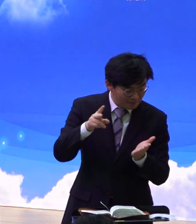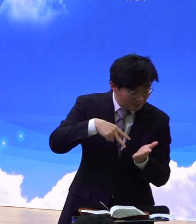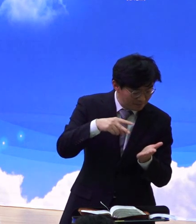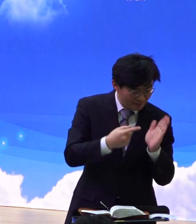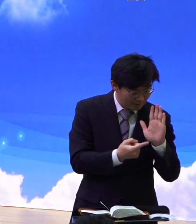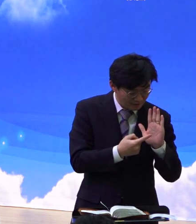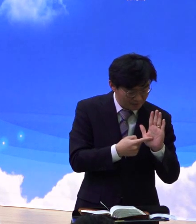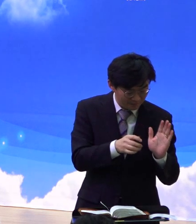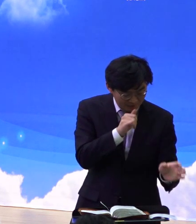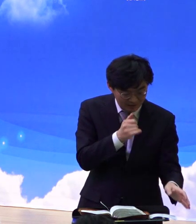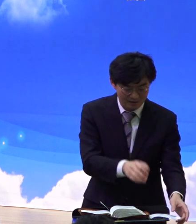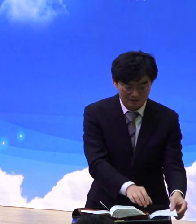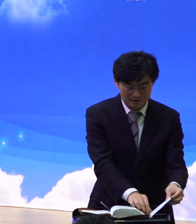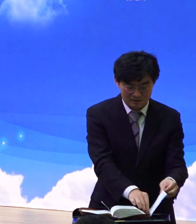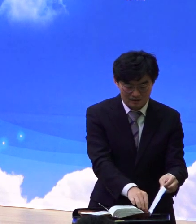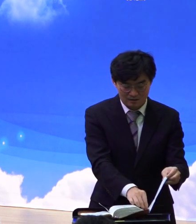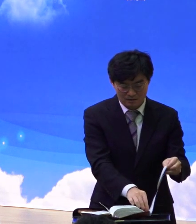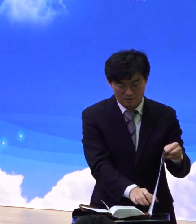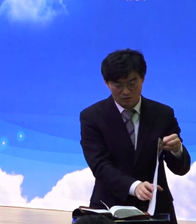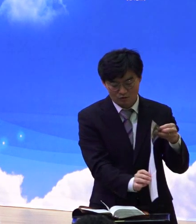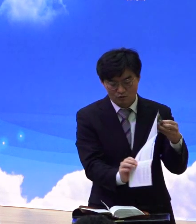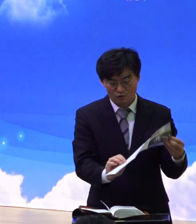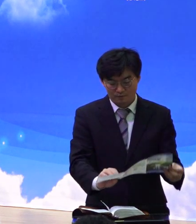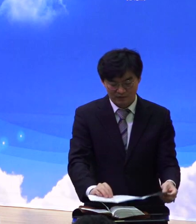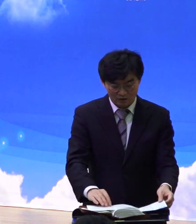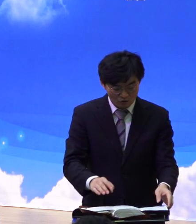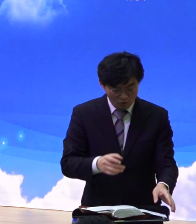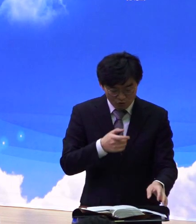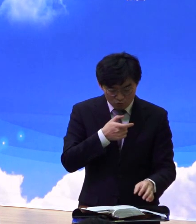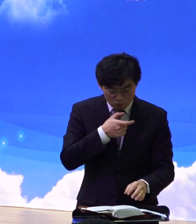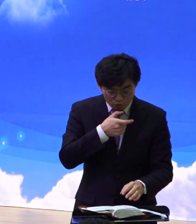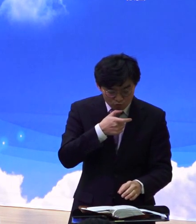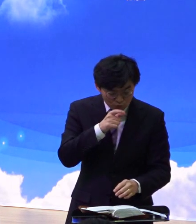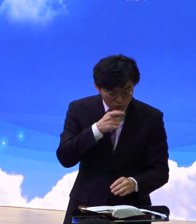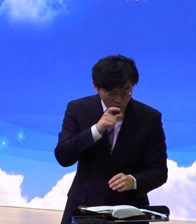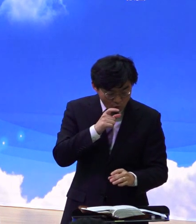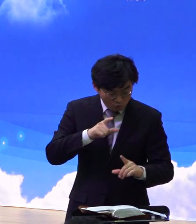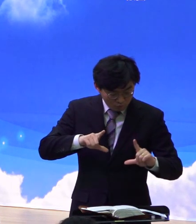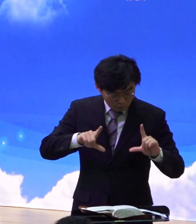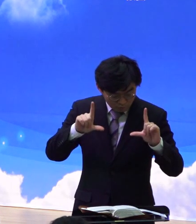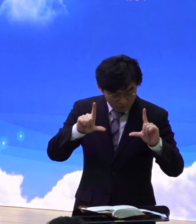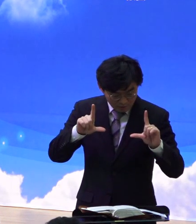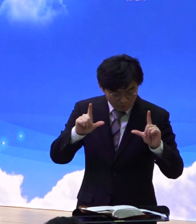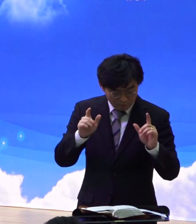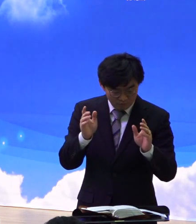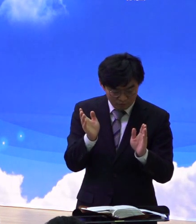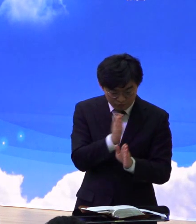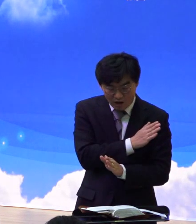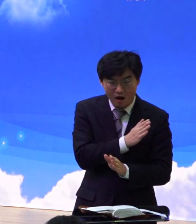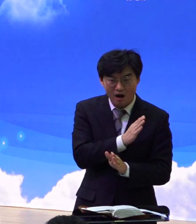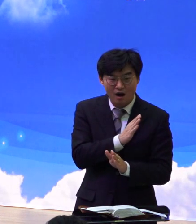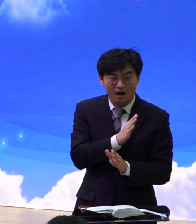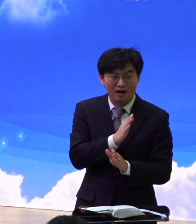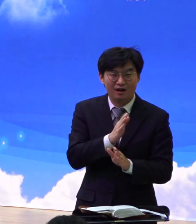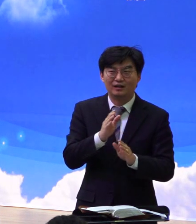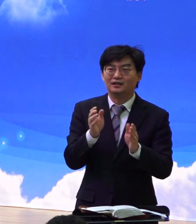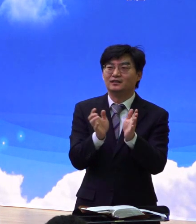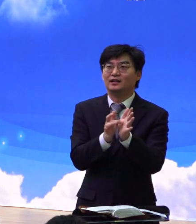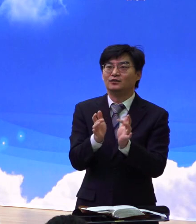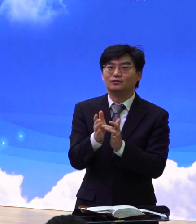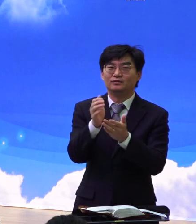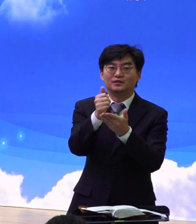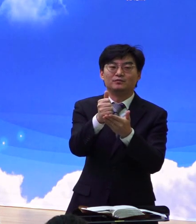오늘 수요일부터 사순절이 시작됩니다. 사순절은 예수님의 십자가 고난과 죽으심